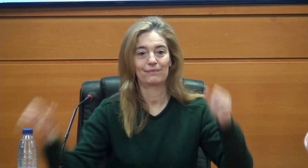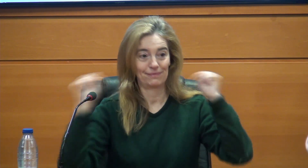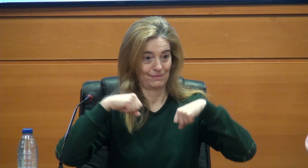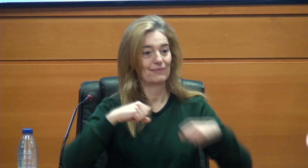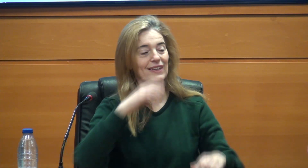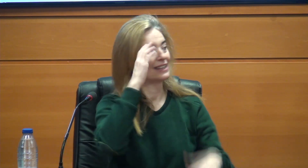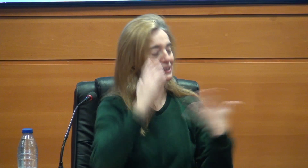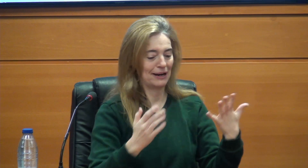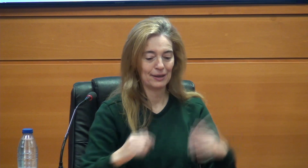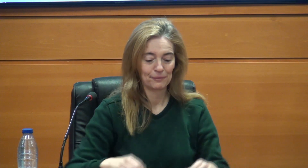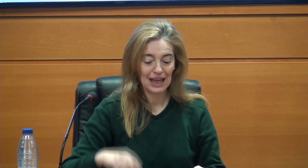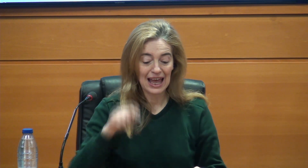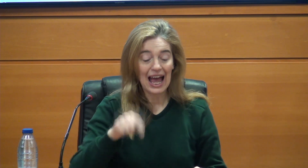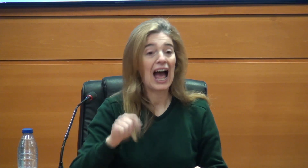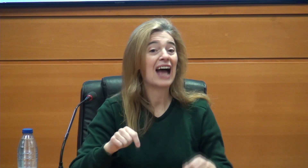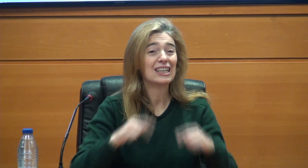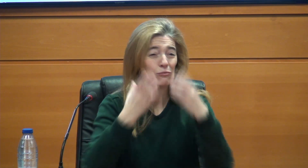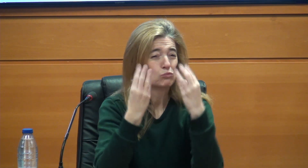signamos acompañarlos de lenguaje